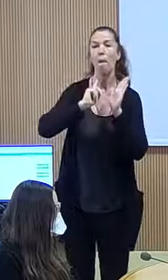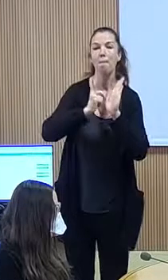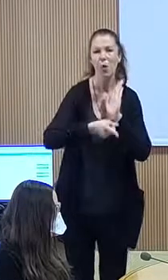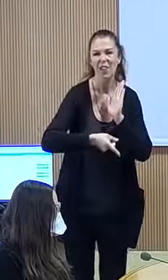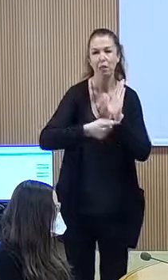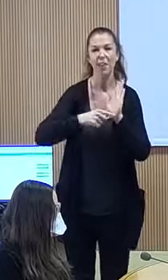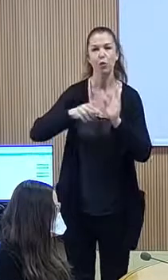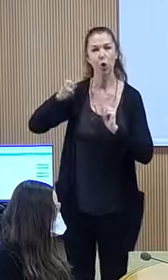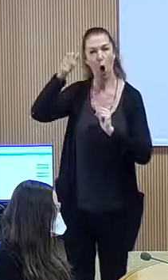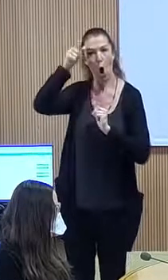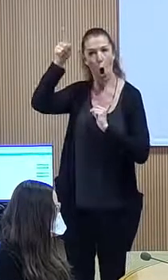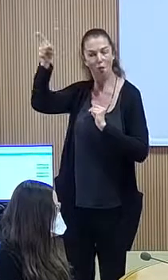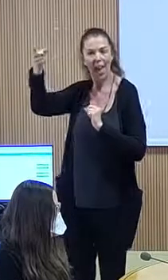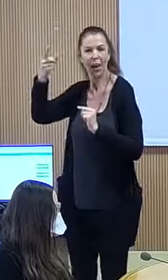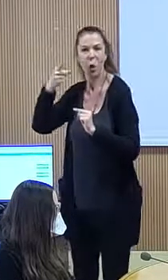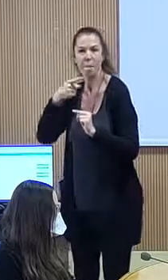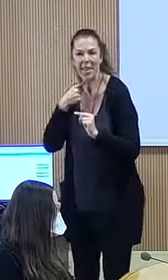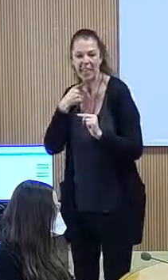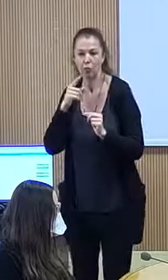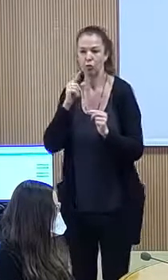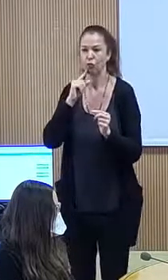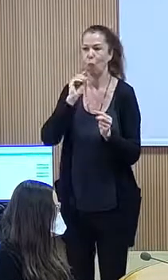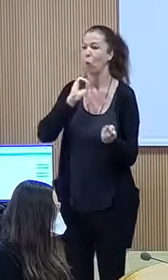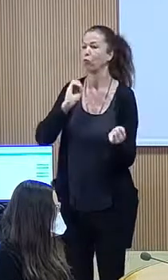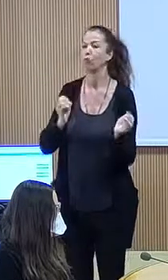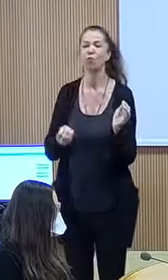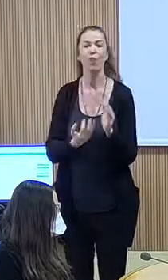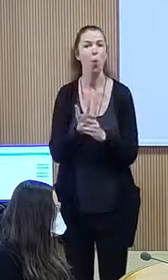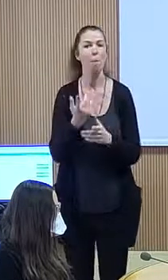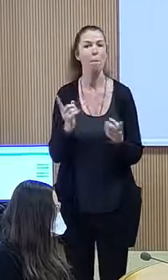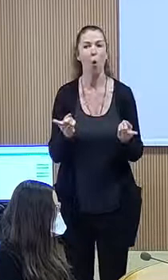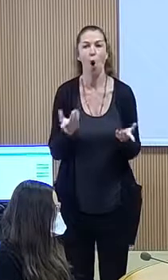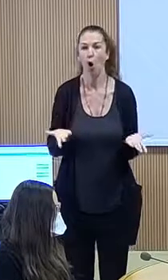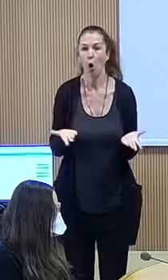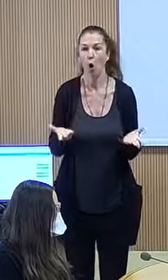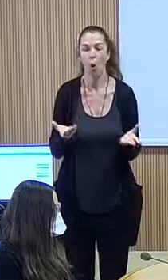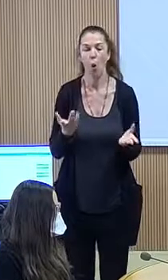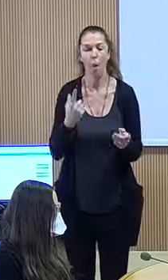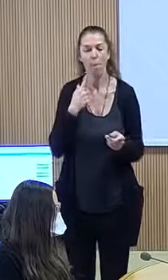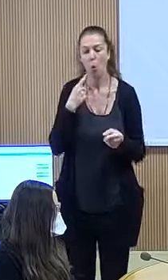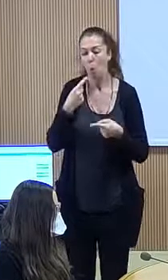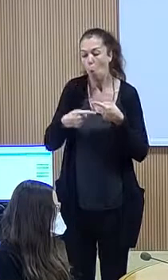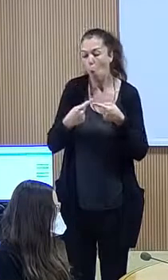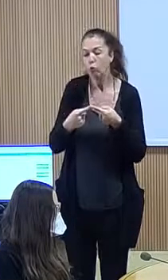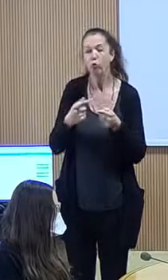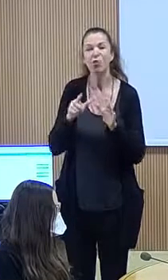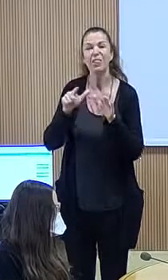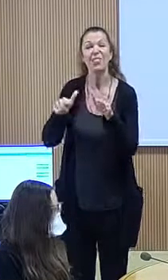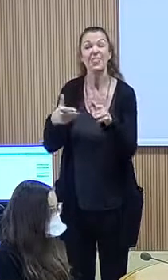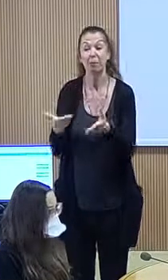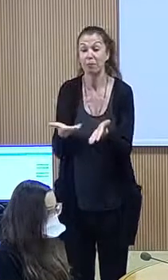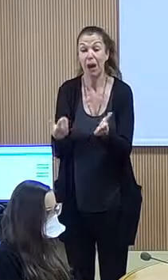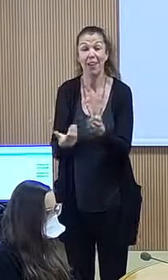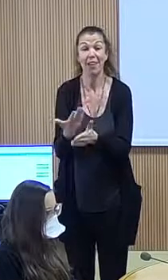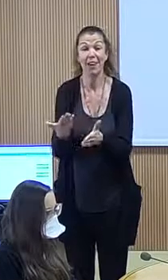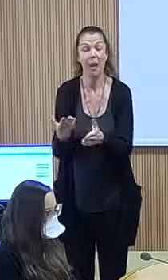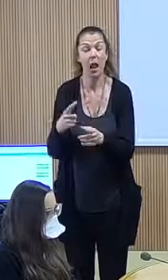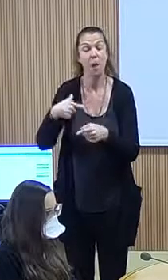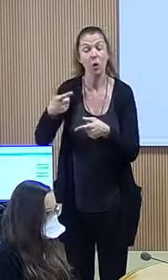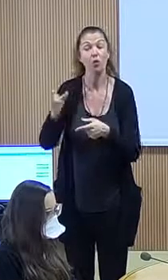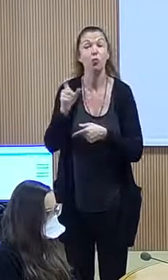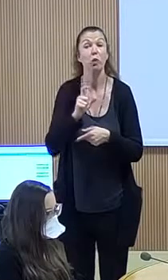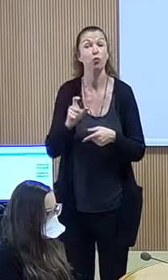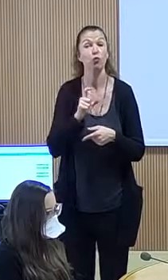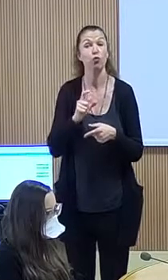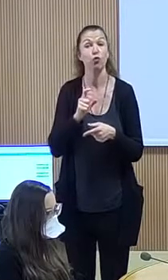di quelli che saranno gli sviluppi a seconda di quello che sarà che succederà nelle prossime settimane e nei prossimi giorni trarremo